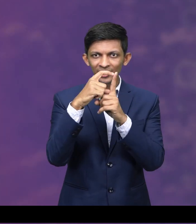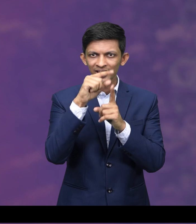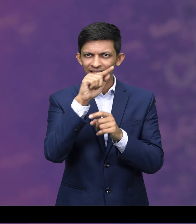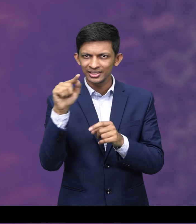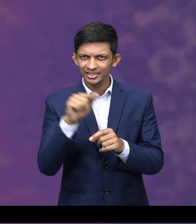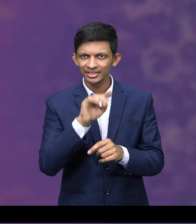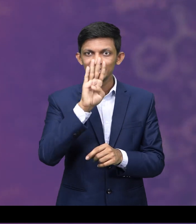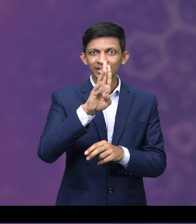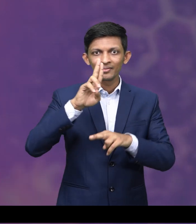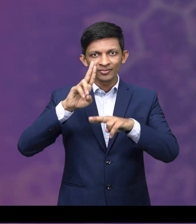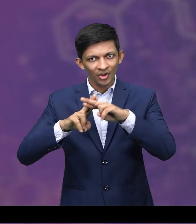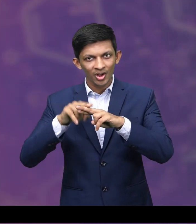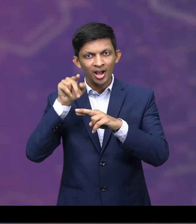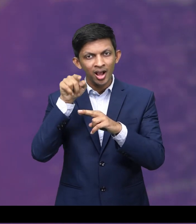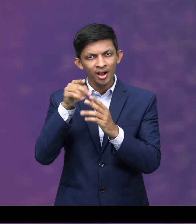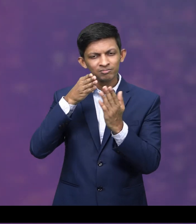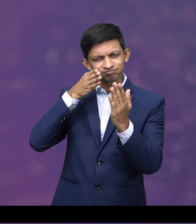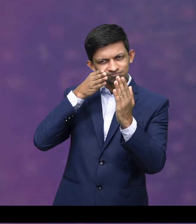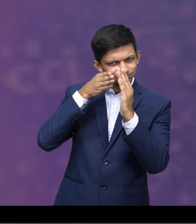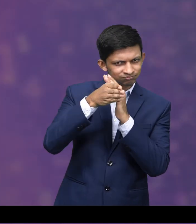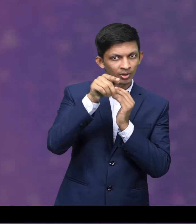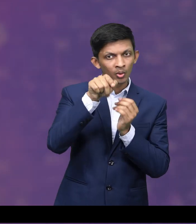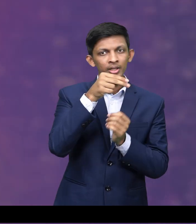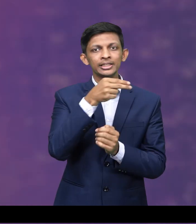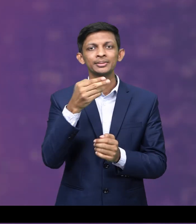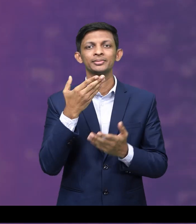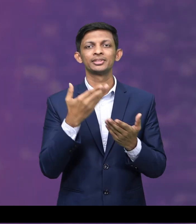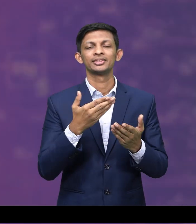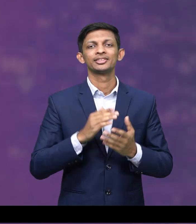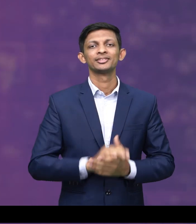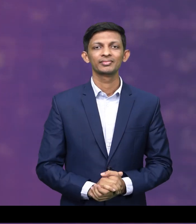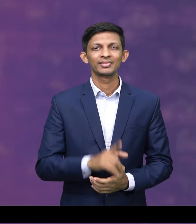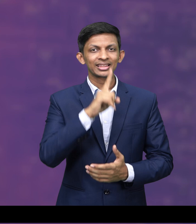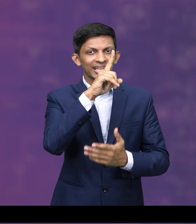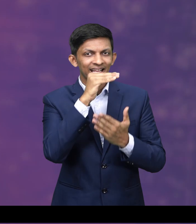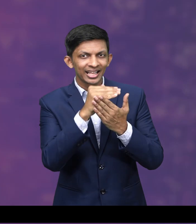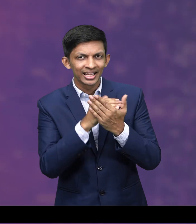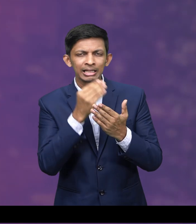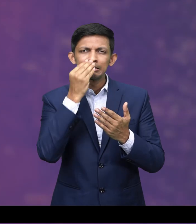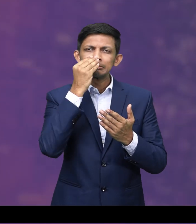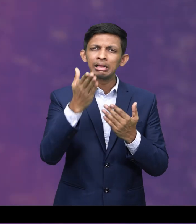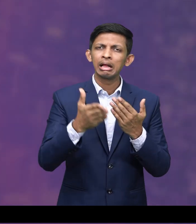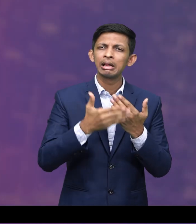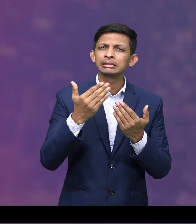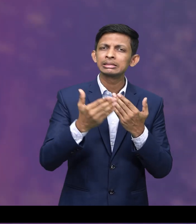దెన్ 4d గ్రేటర్ దెన్ 4f. అందువల్ల 4s